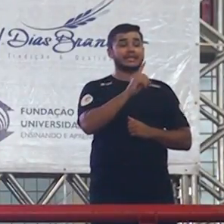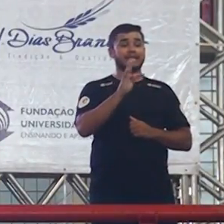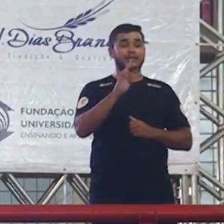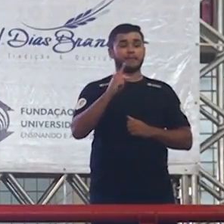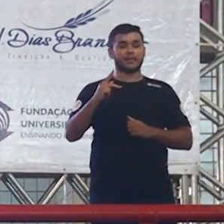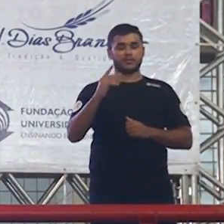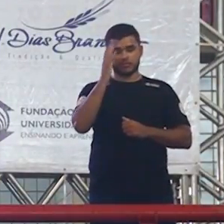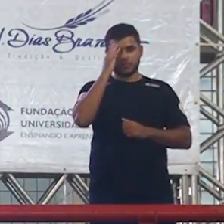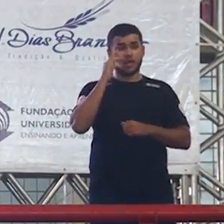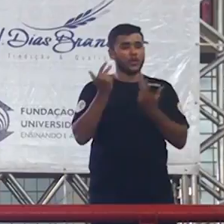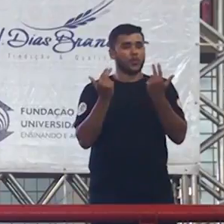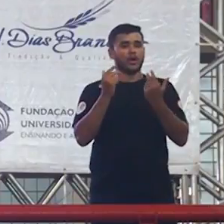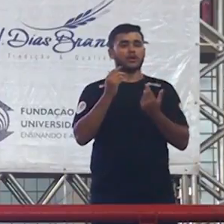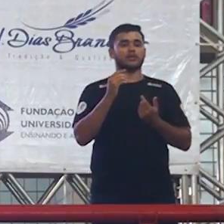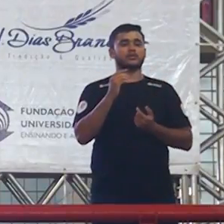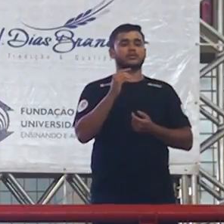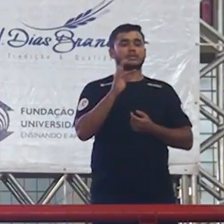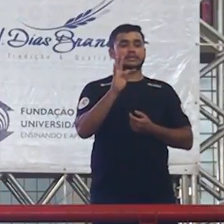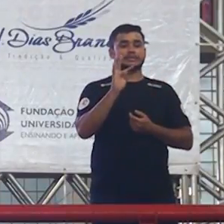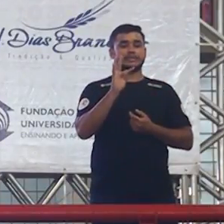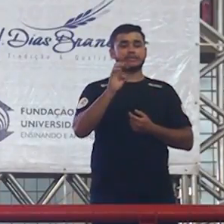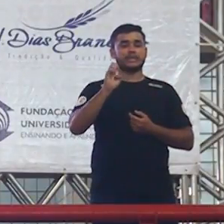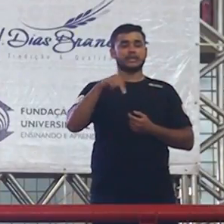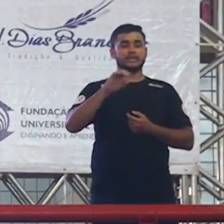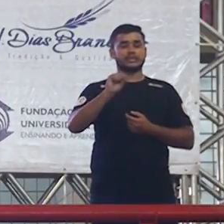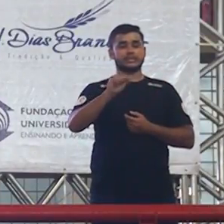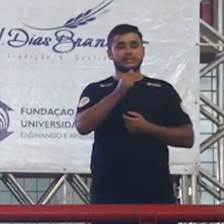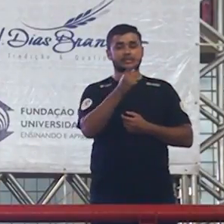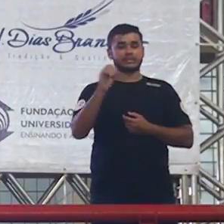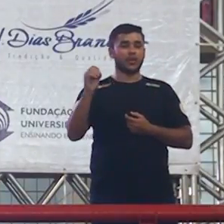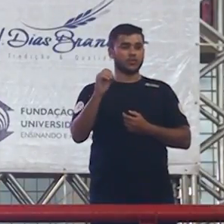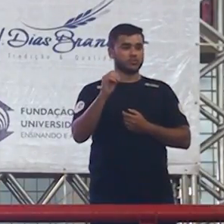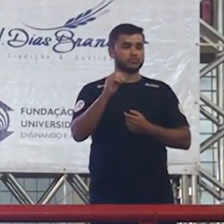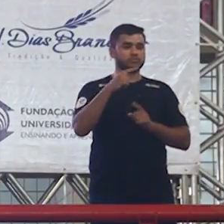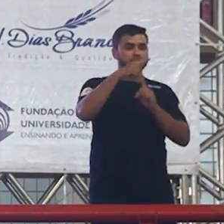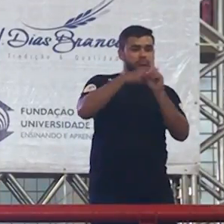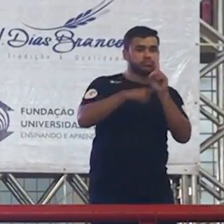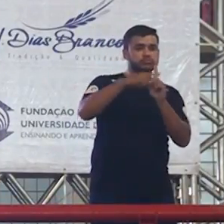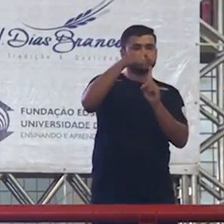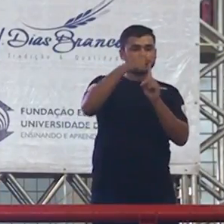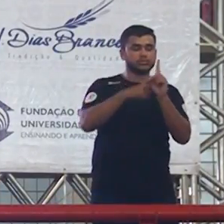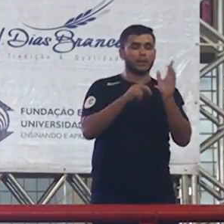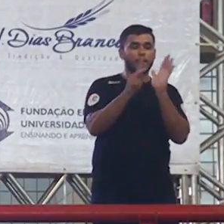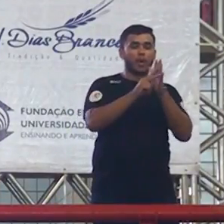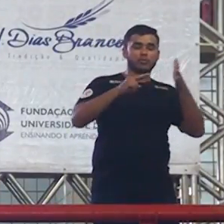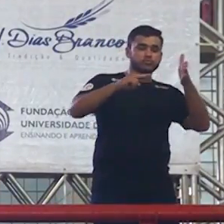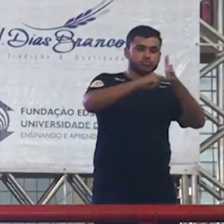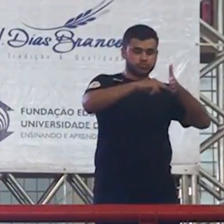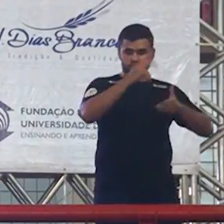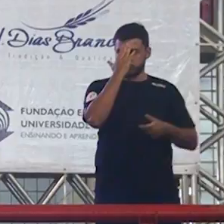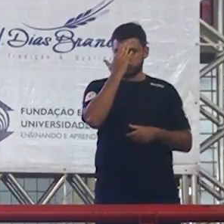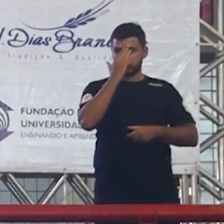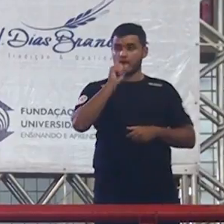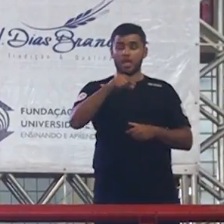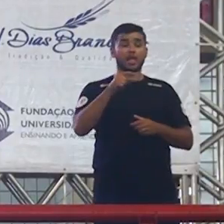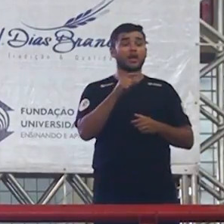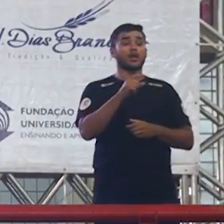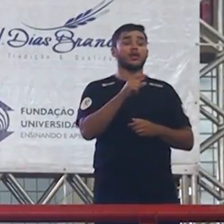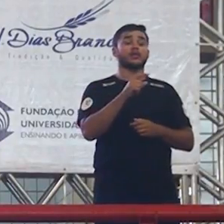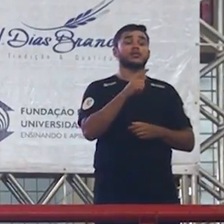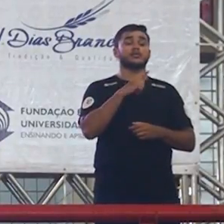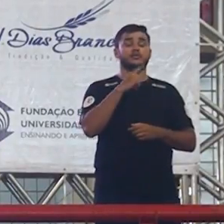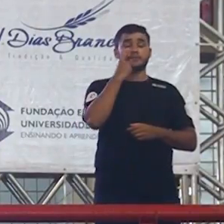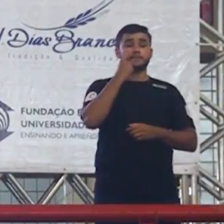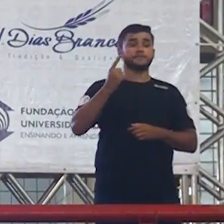que tensão. Volt. Voltagem. Então, potência é igual a corrente vezes